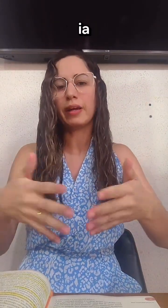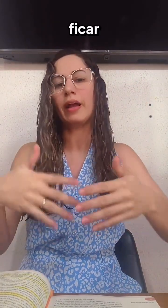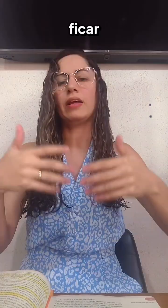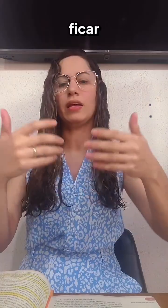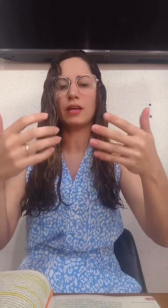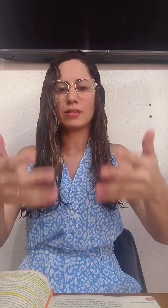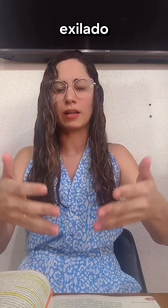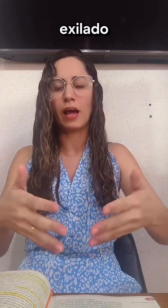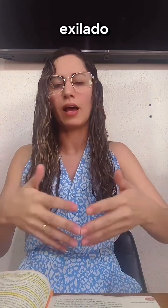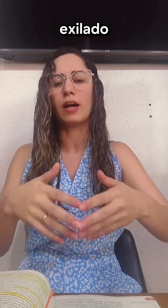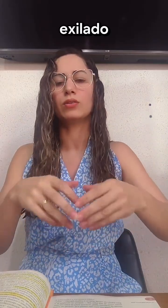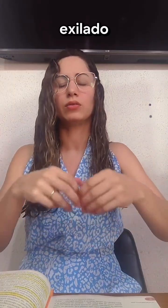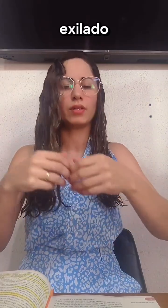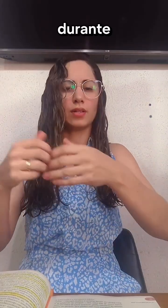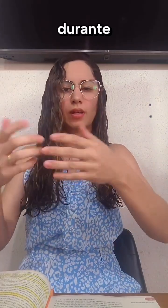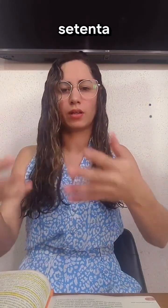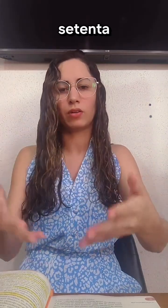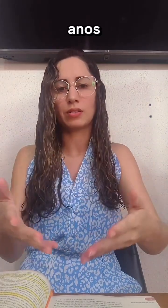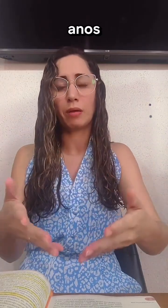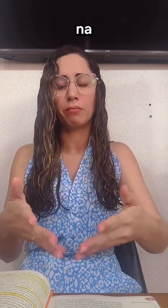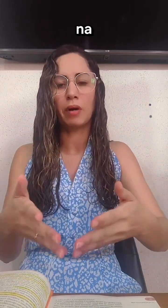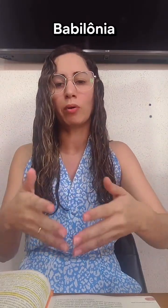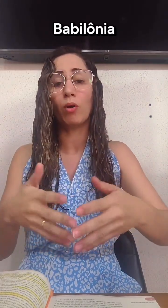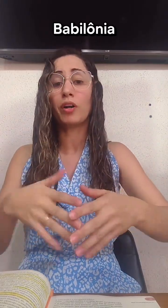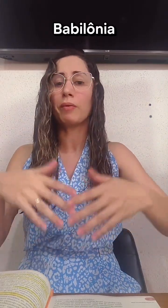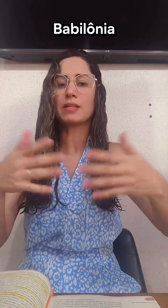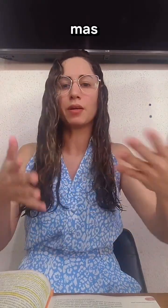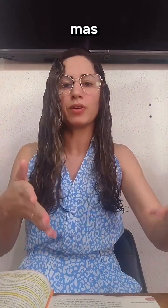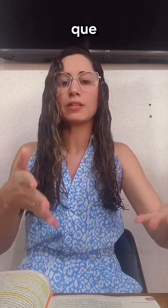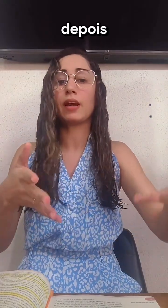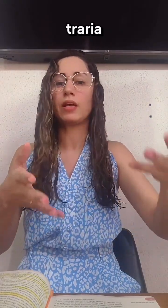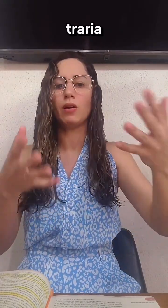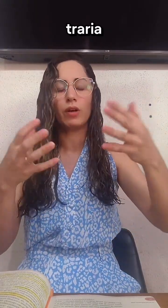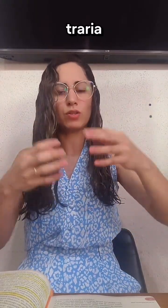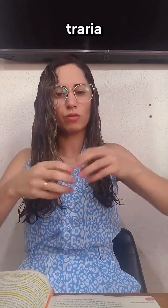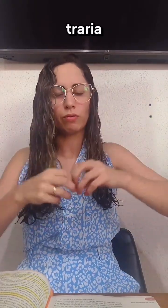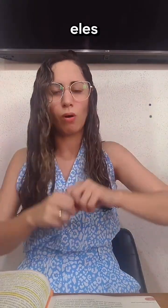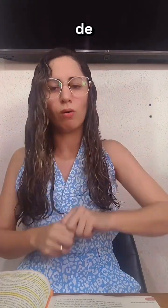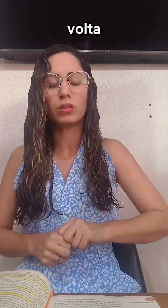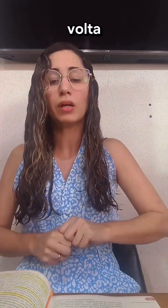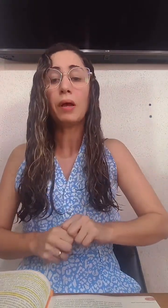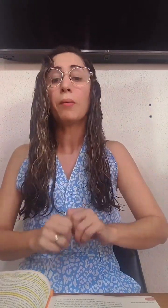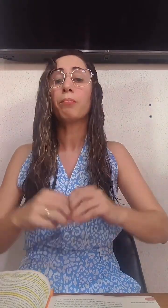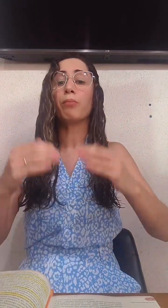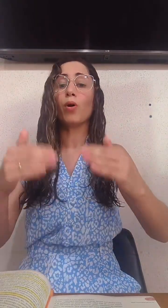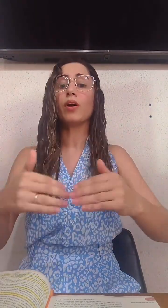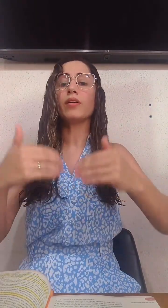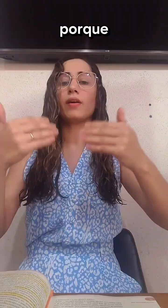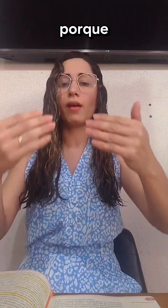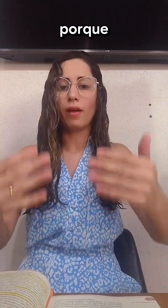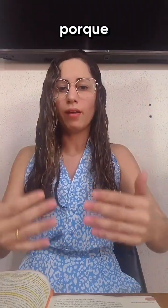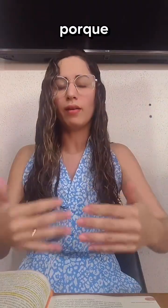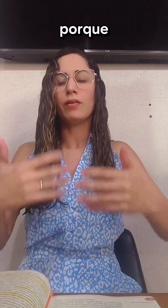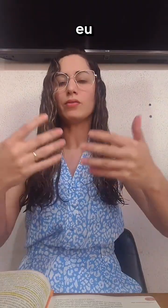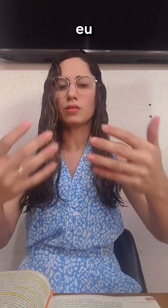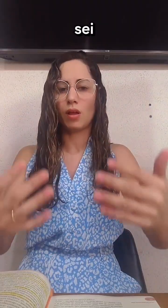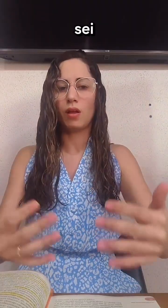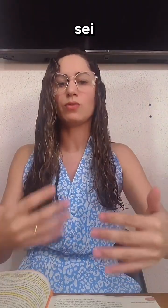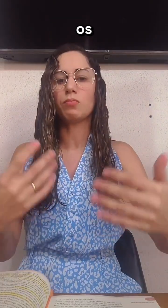ficar ali, exilado, durante 70 anos na Babilônia, mas que depois trariam eles de volta, porque eu sei os